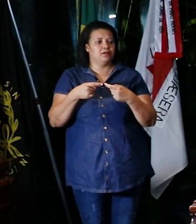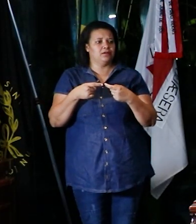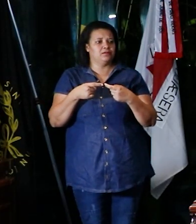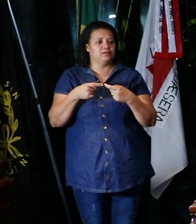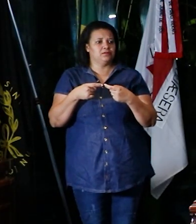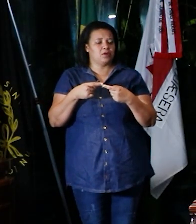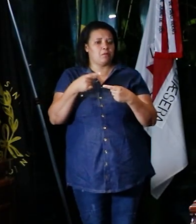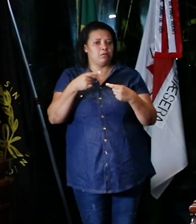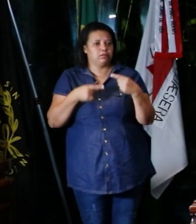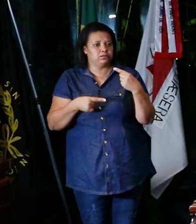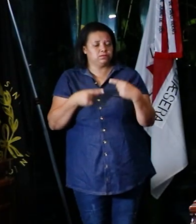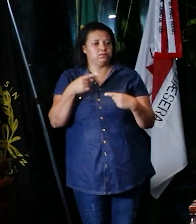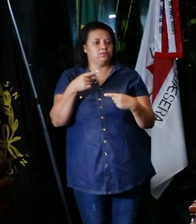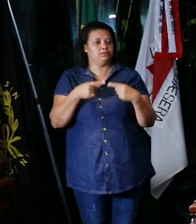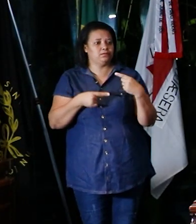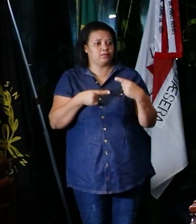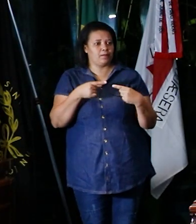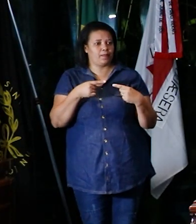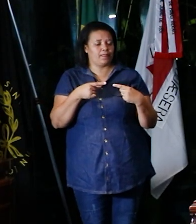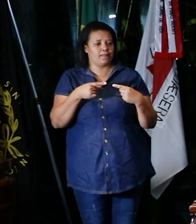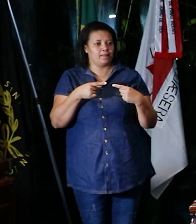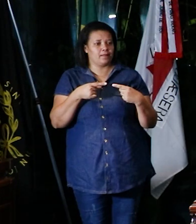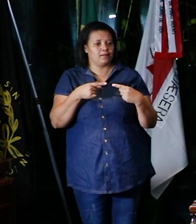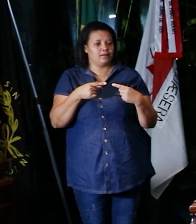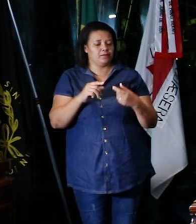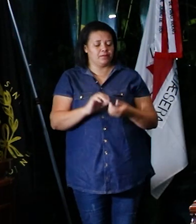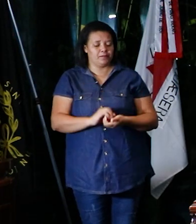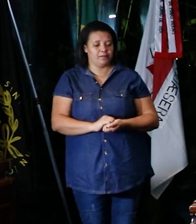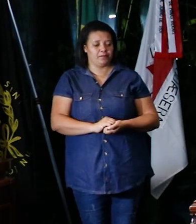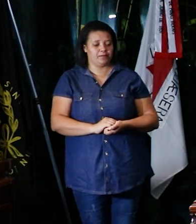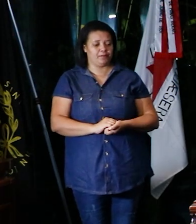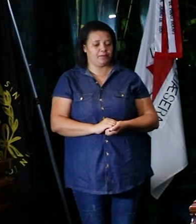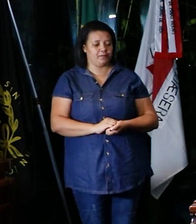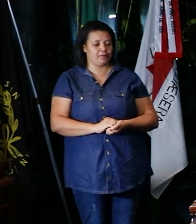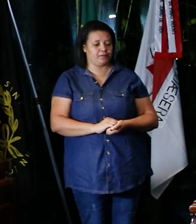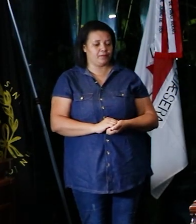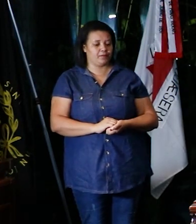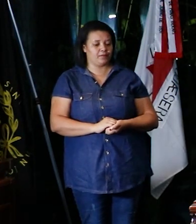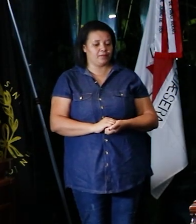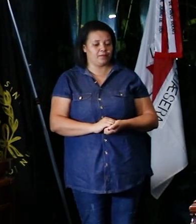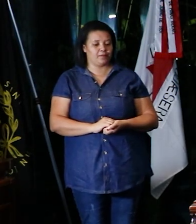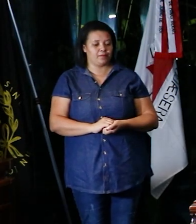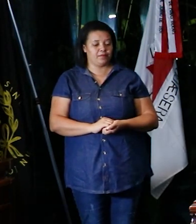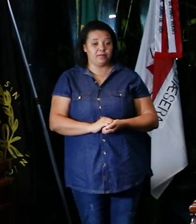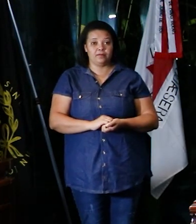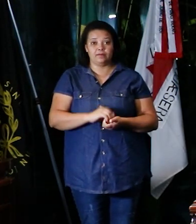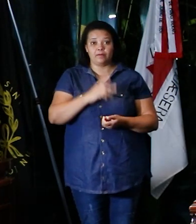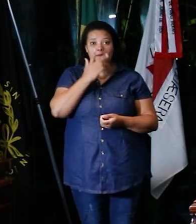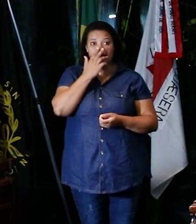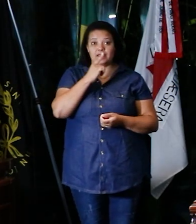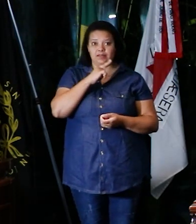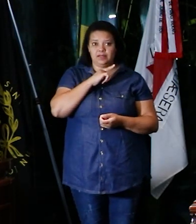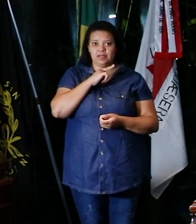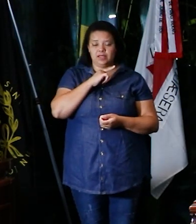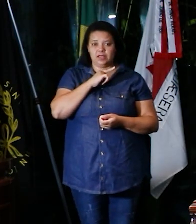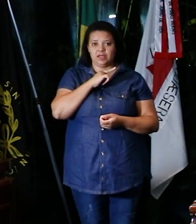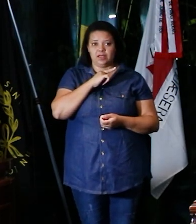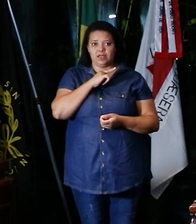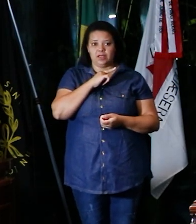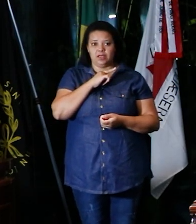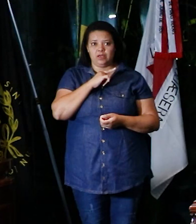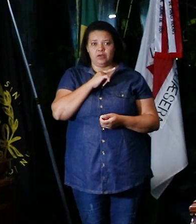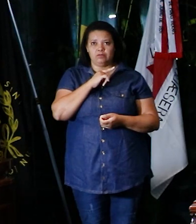falando de política, na verdade, há um eu ali fortíssimo.